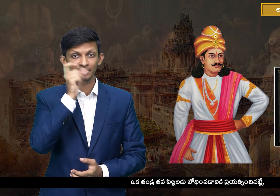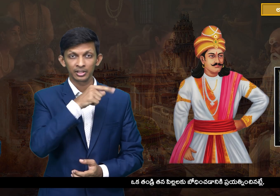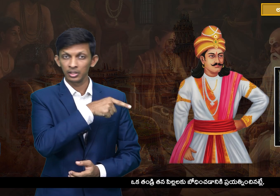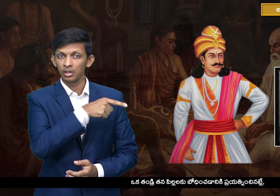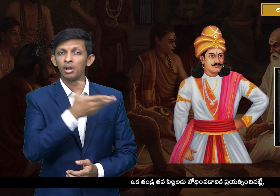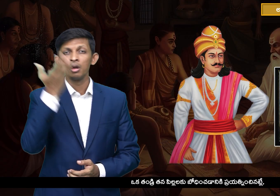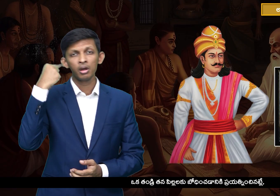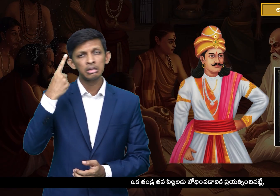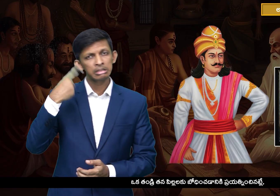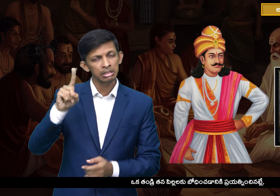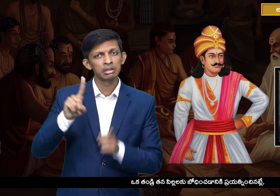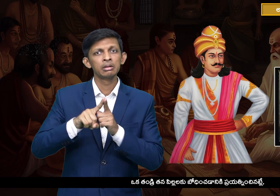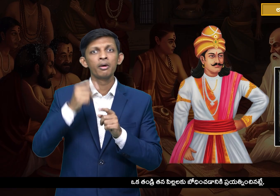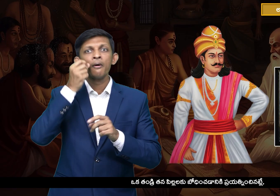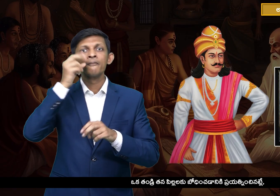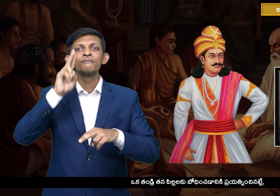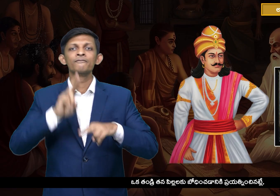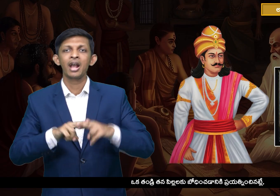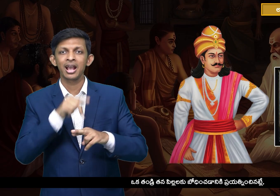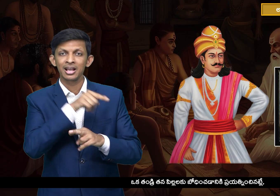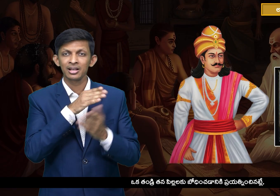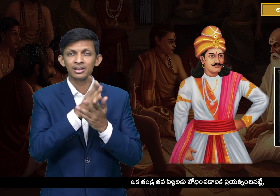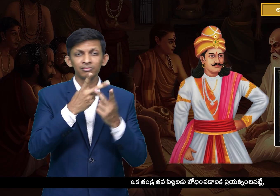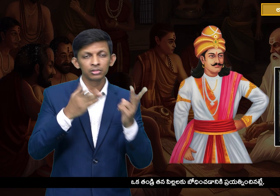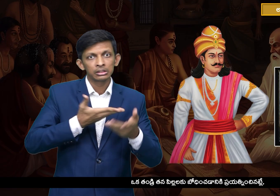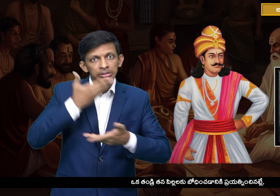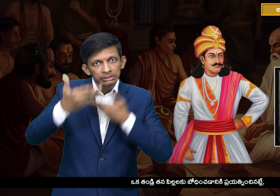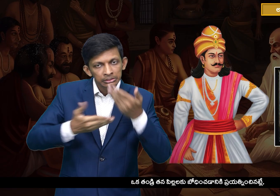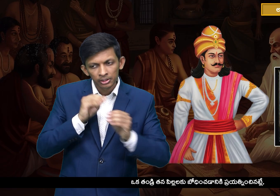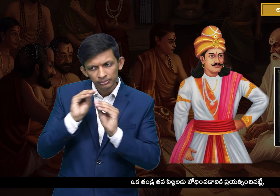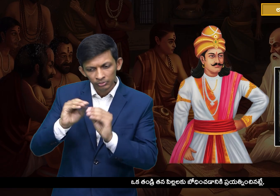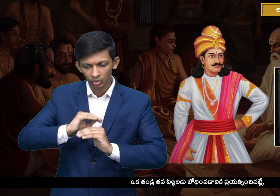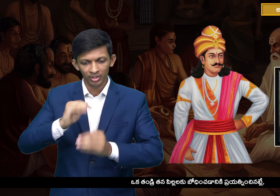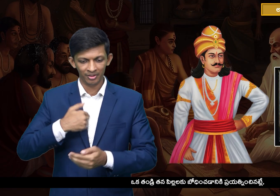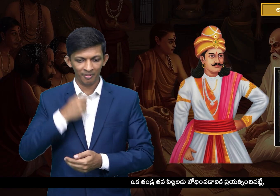ఒక తండ్రి తన పిల్లలకు బోధించడానికి ప్రయత్నించినట్లే